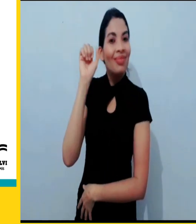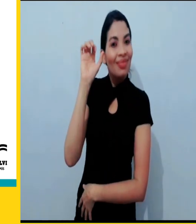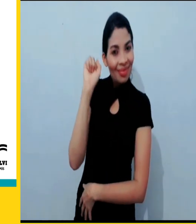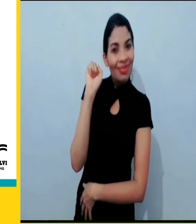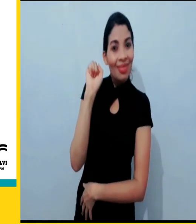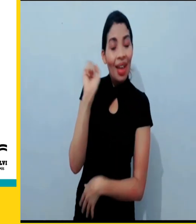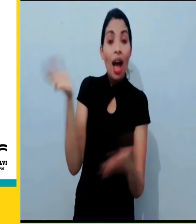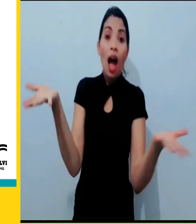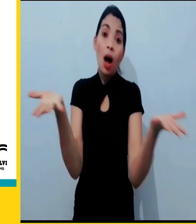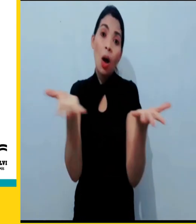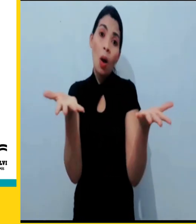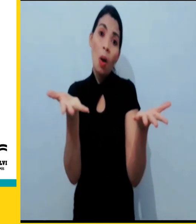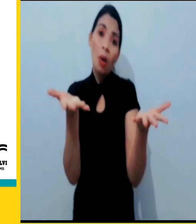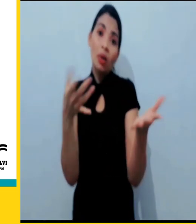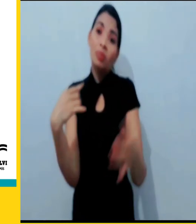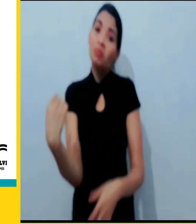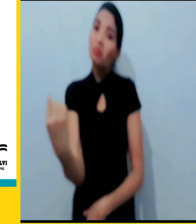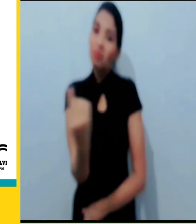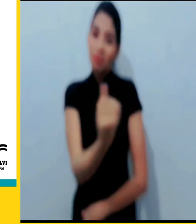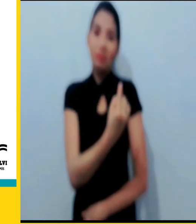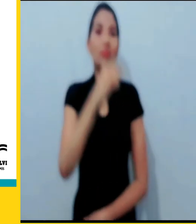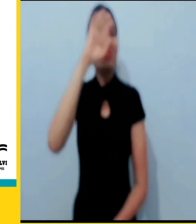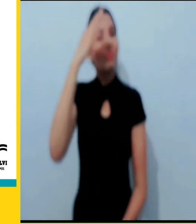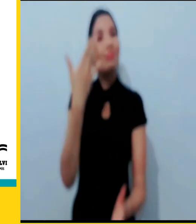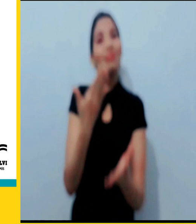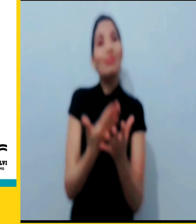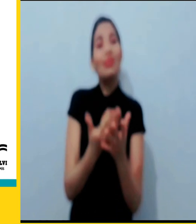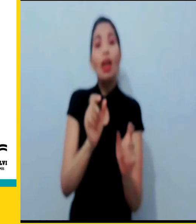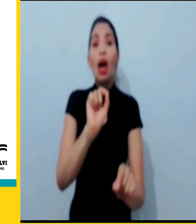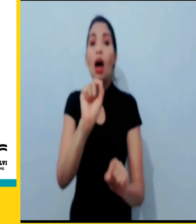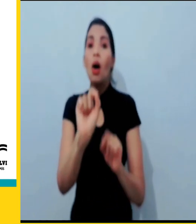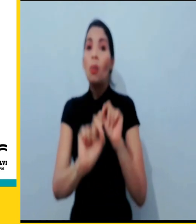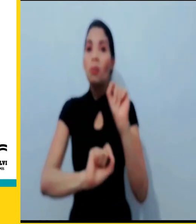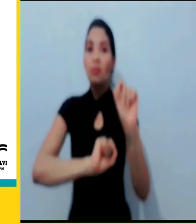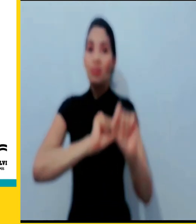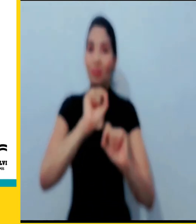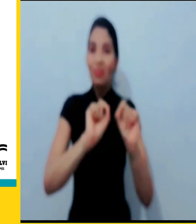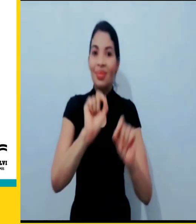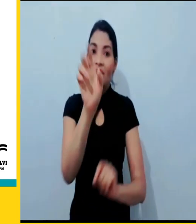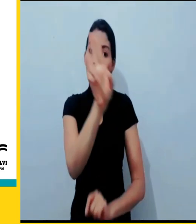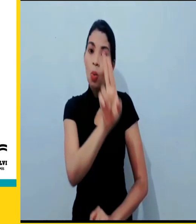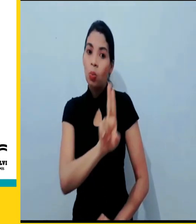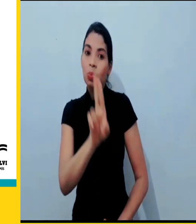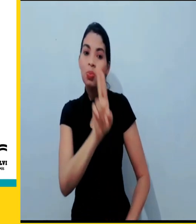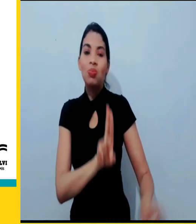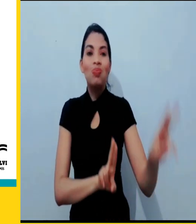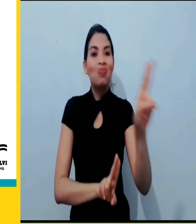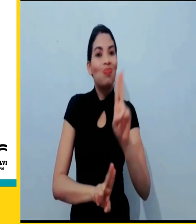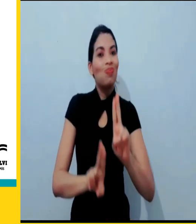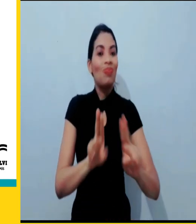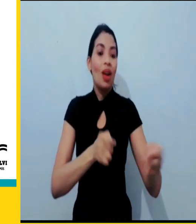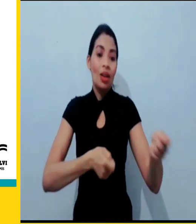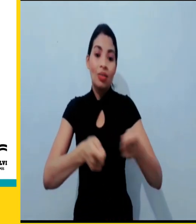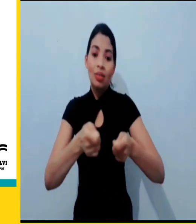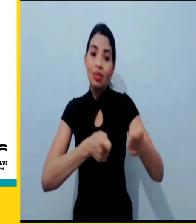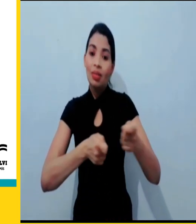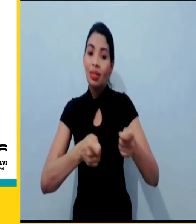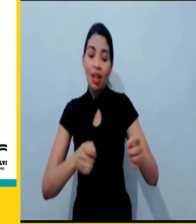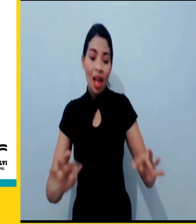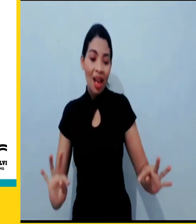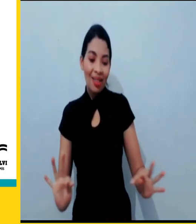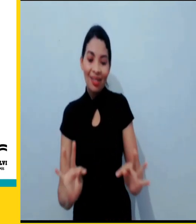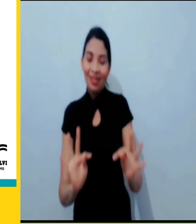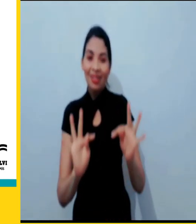ouvintes. Desse modo, acredita-se que através do uso de novas estratégias,